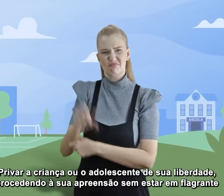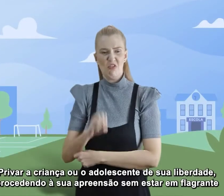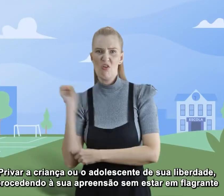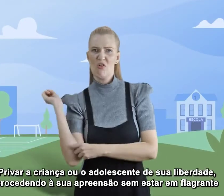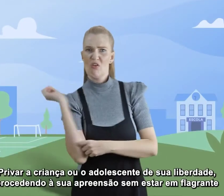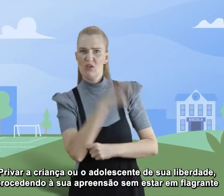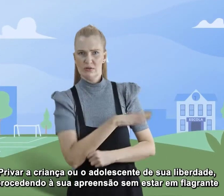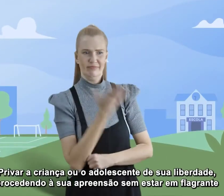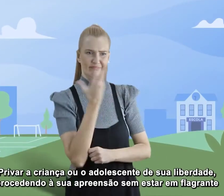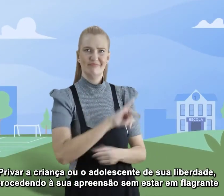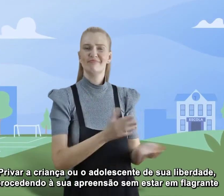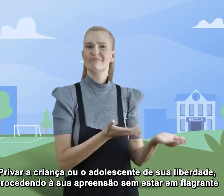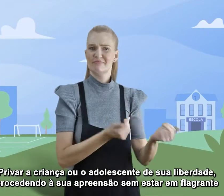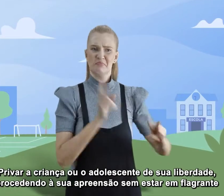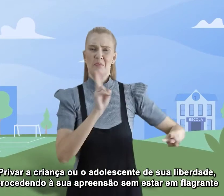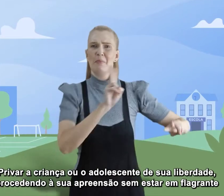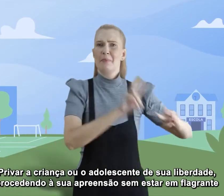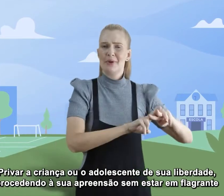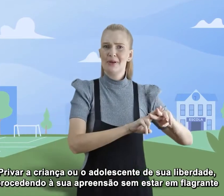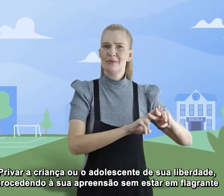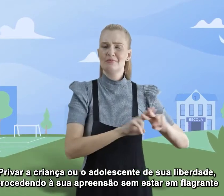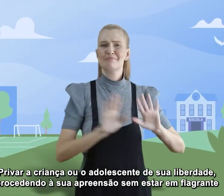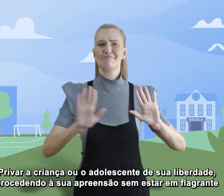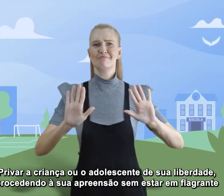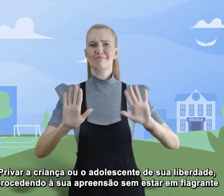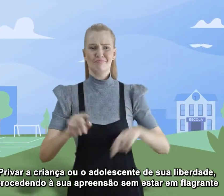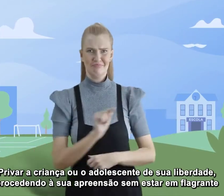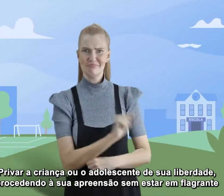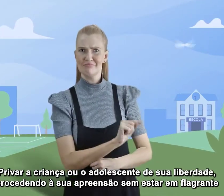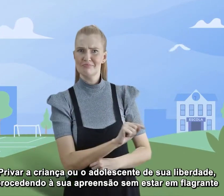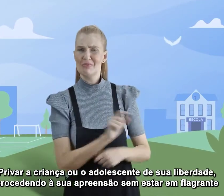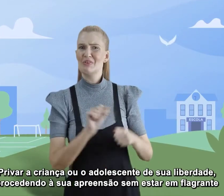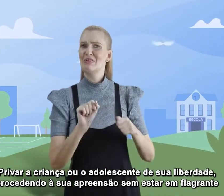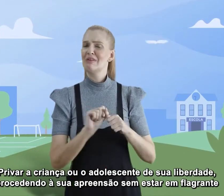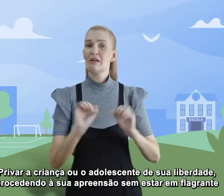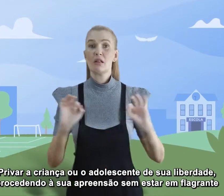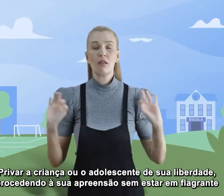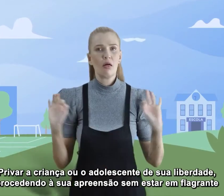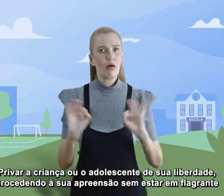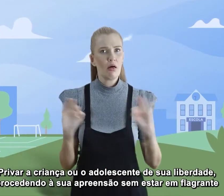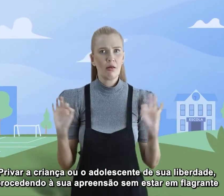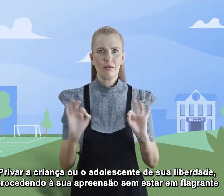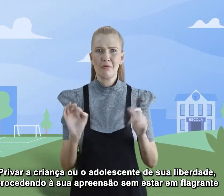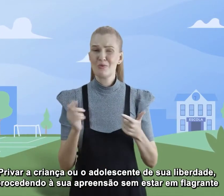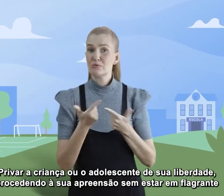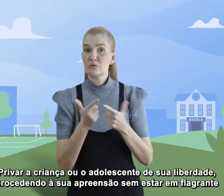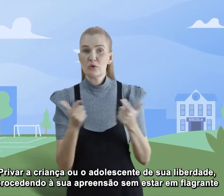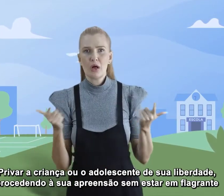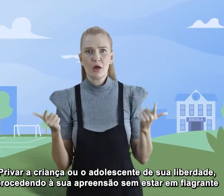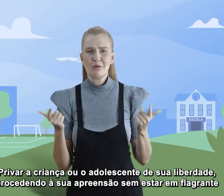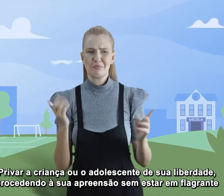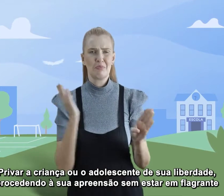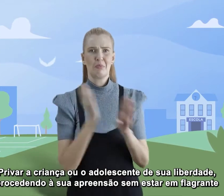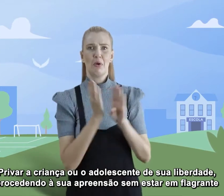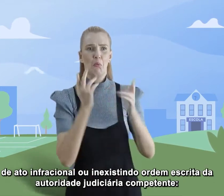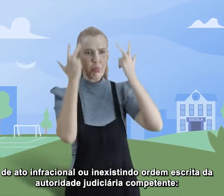Privar a criança ou o adolescente de sua liberdade, procedendo à sua apreensão, sem estar em flagrante de ato